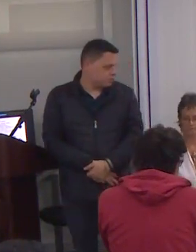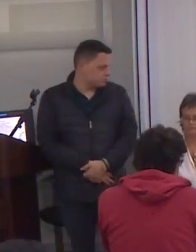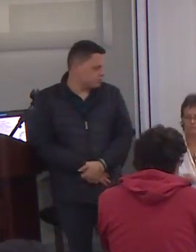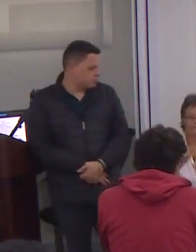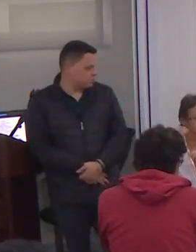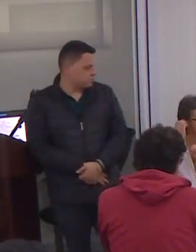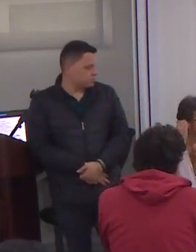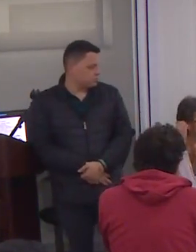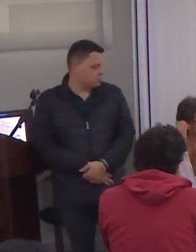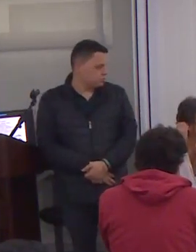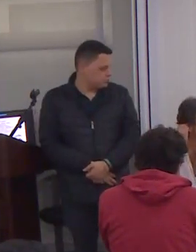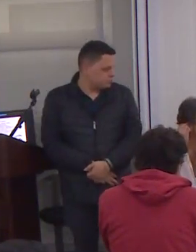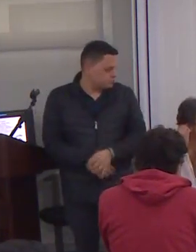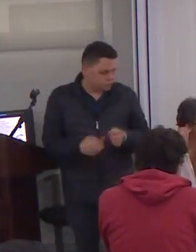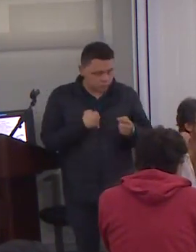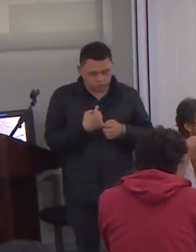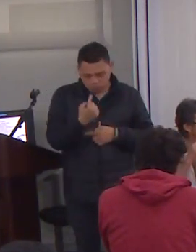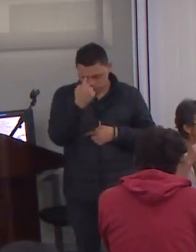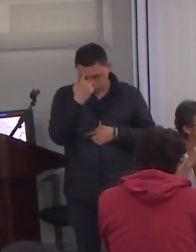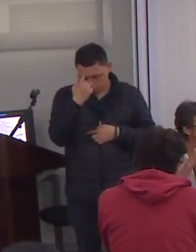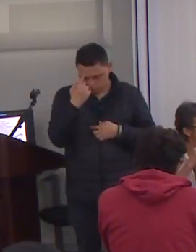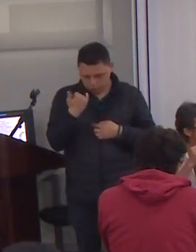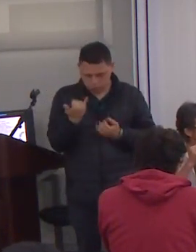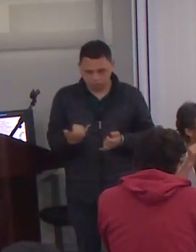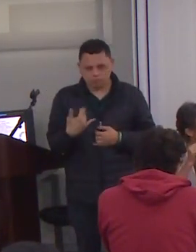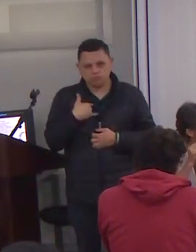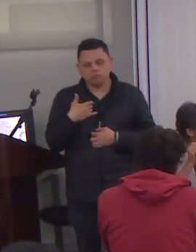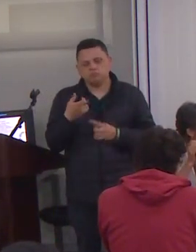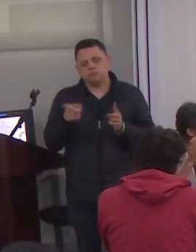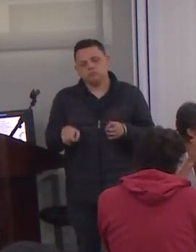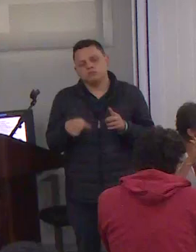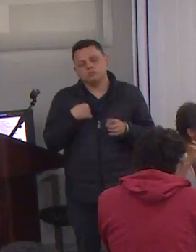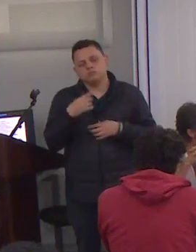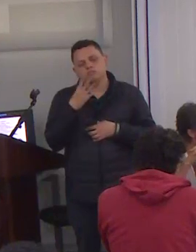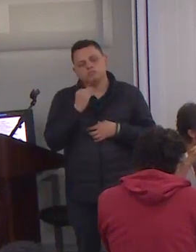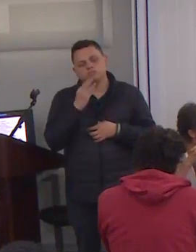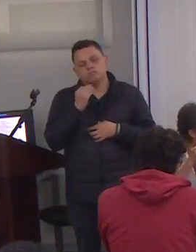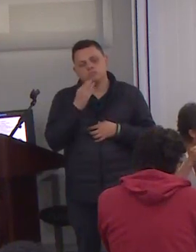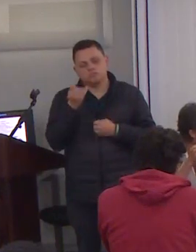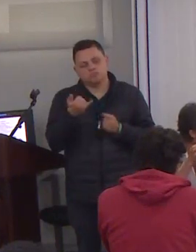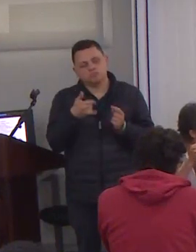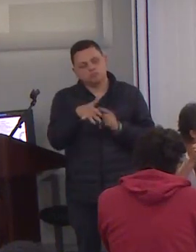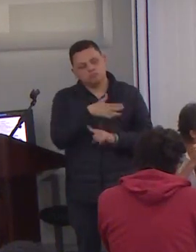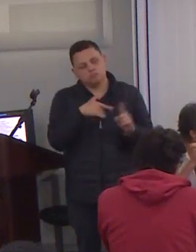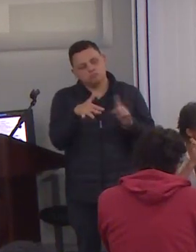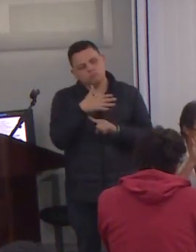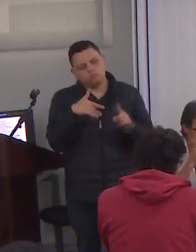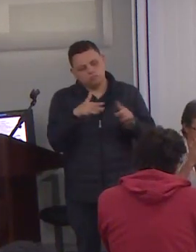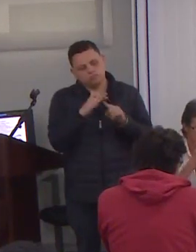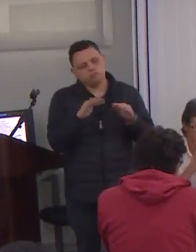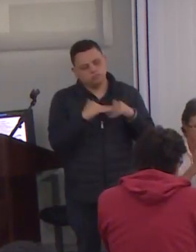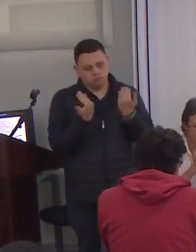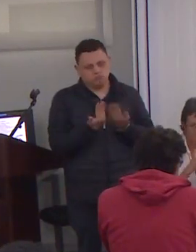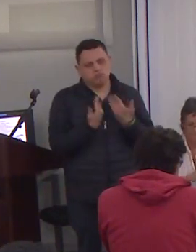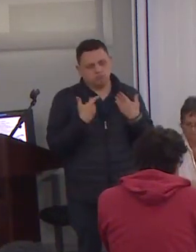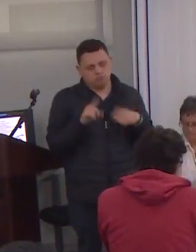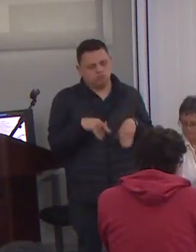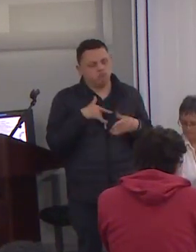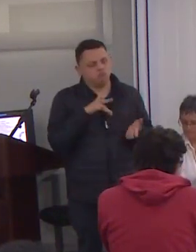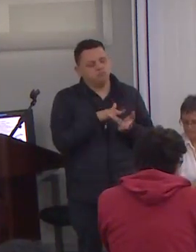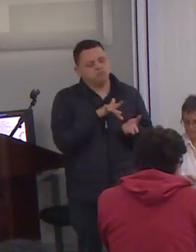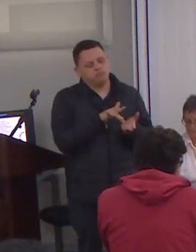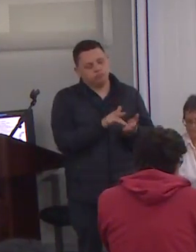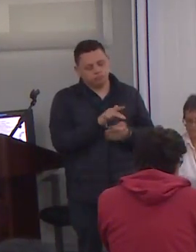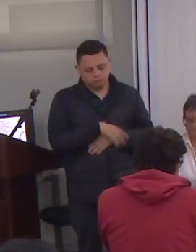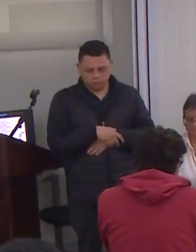pensaba yo en este momento tengo la experiencia también de estar en el contexto de colegio y